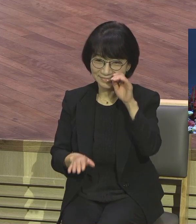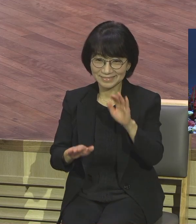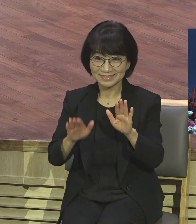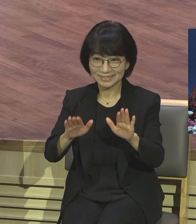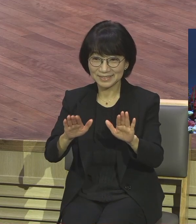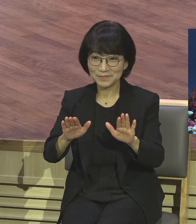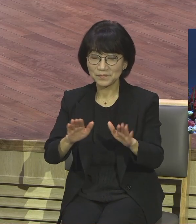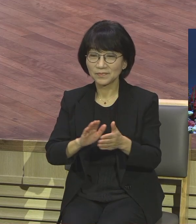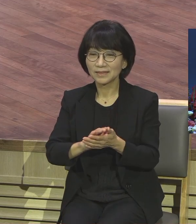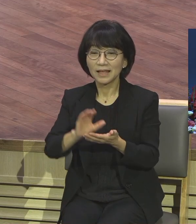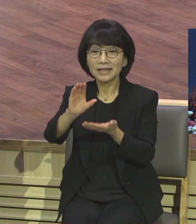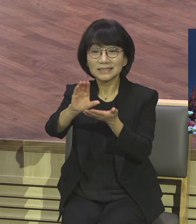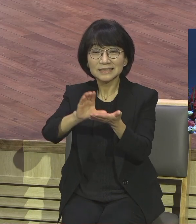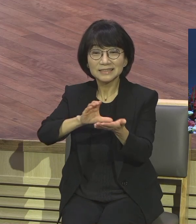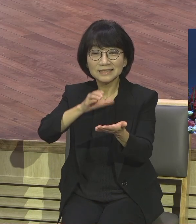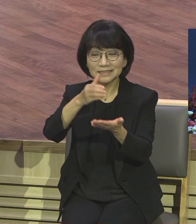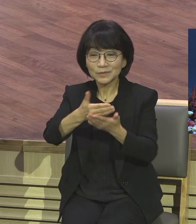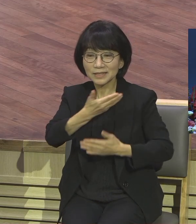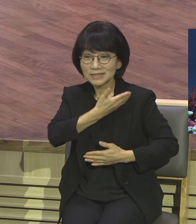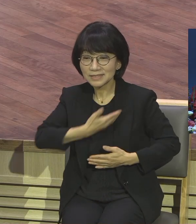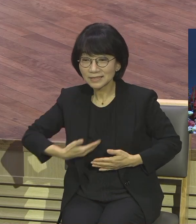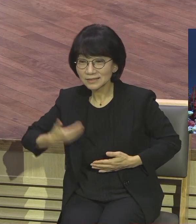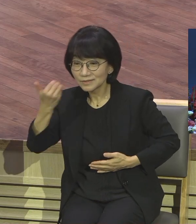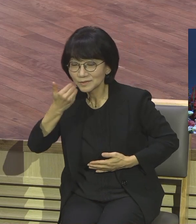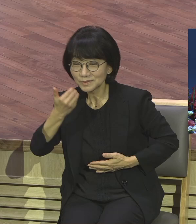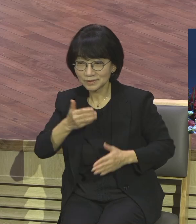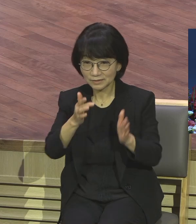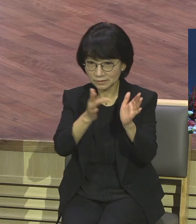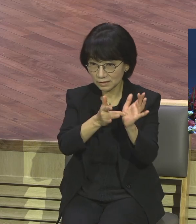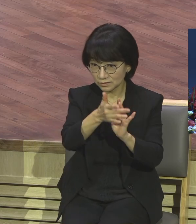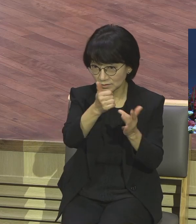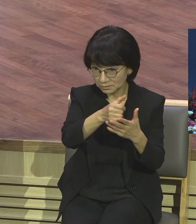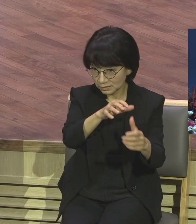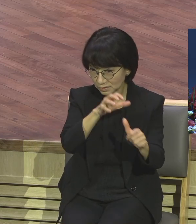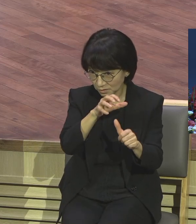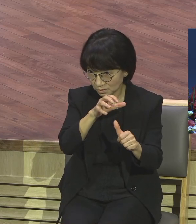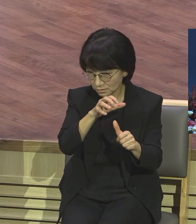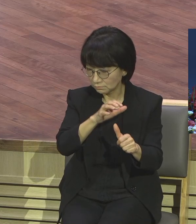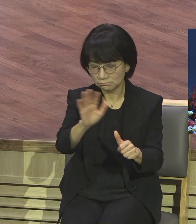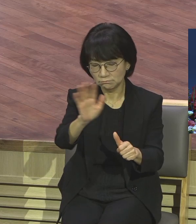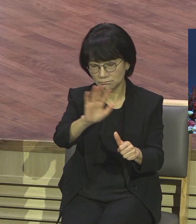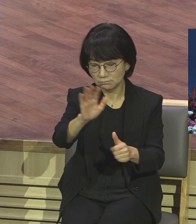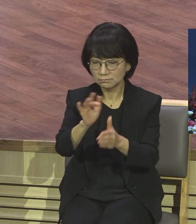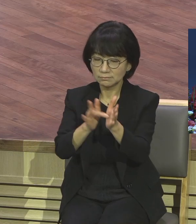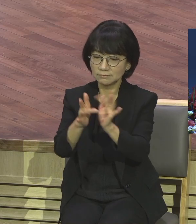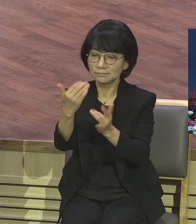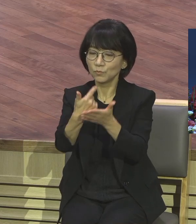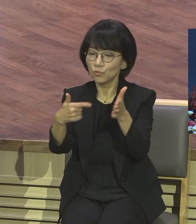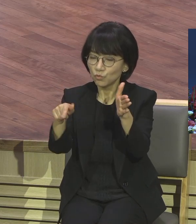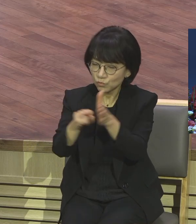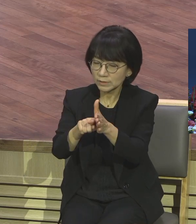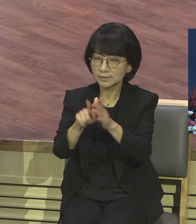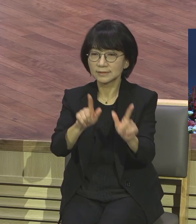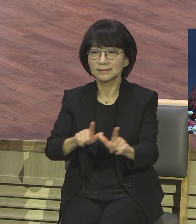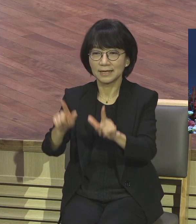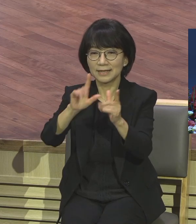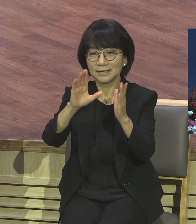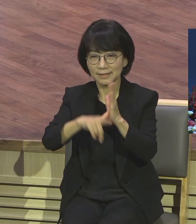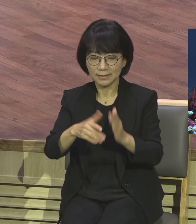그리스도의 제자란 말은요, 예수 이용하는 사람 아닙니다. 예수만을 위해서 사는 사람을 제자라